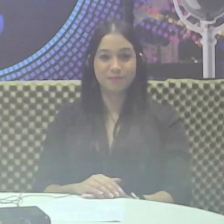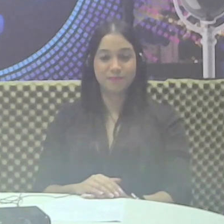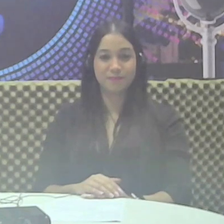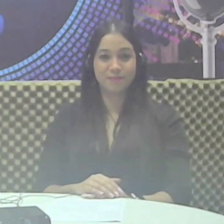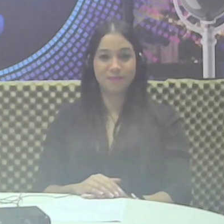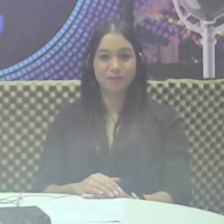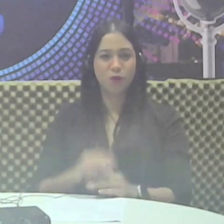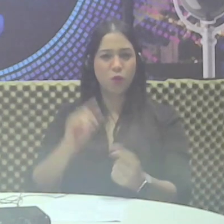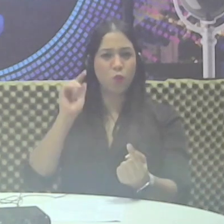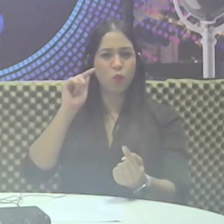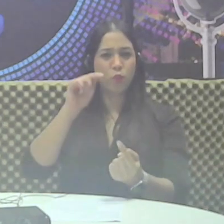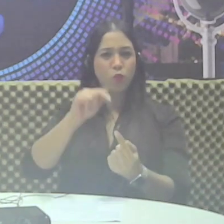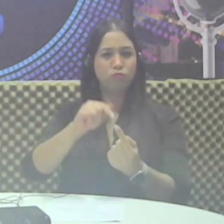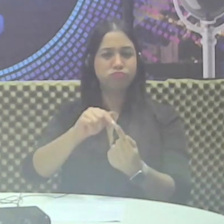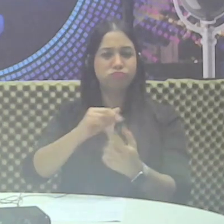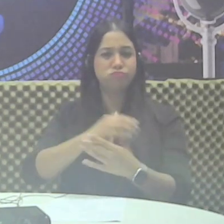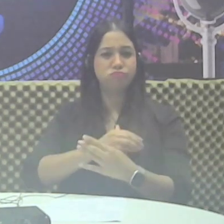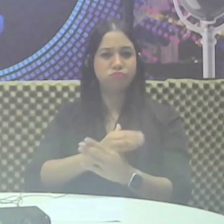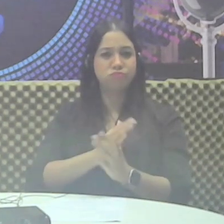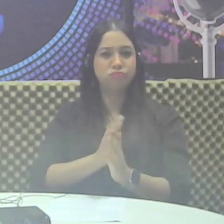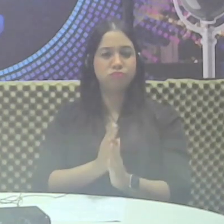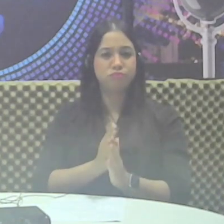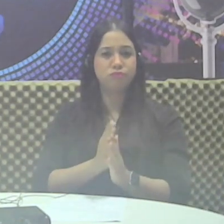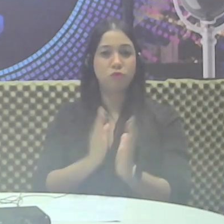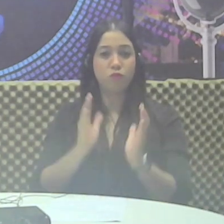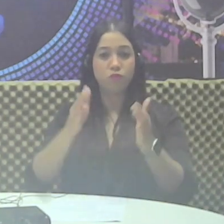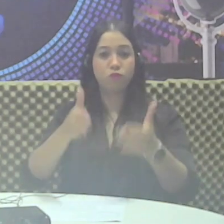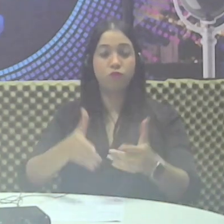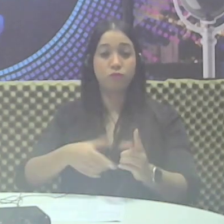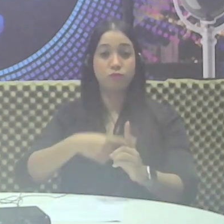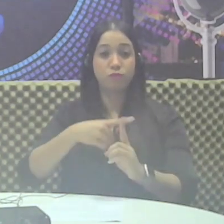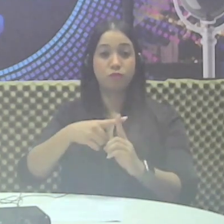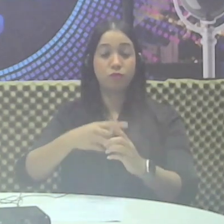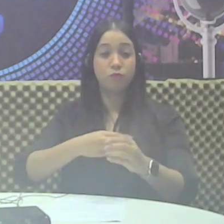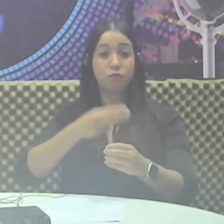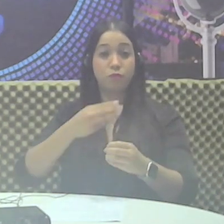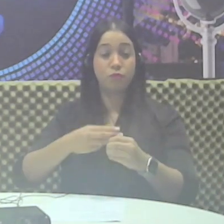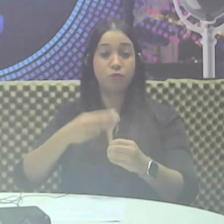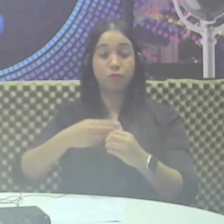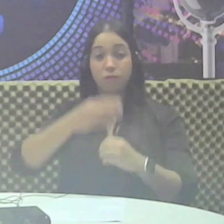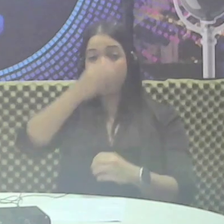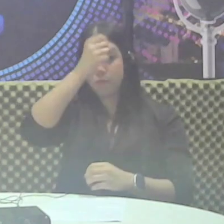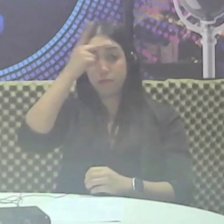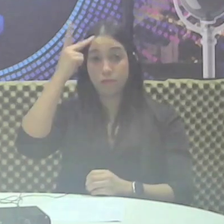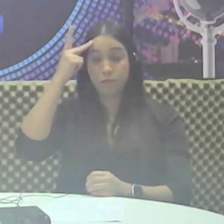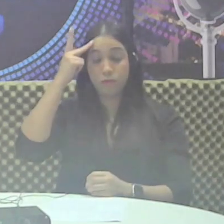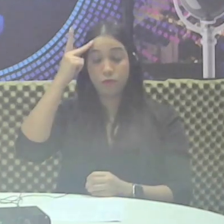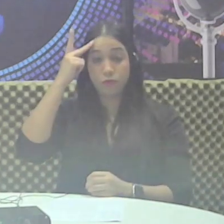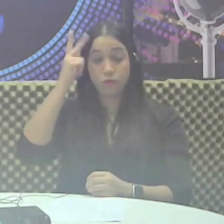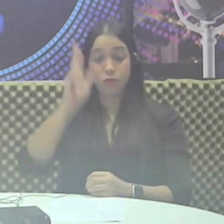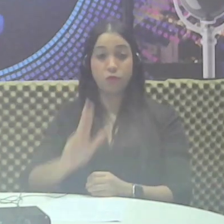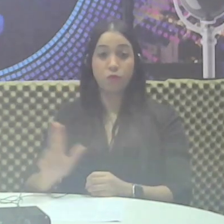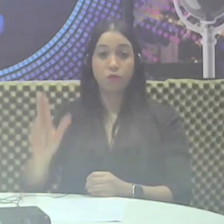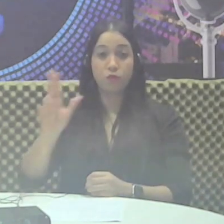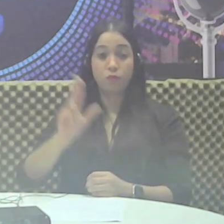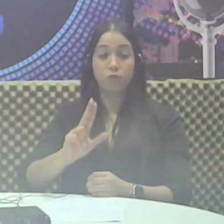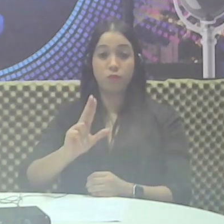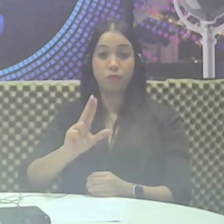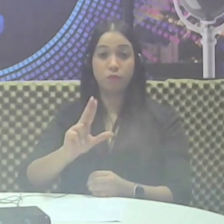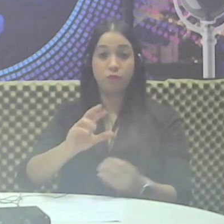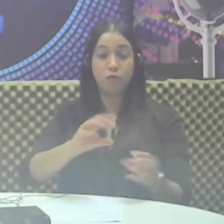Com o intuito de regularizar a utilização dos cemitérios municipais, a Prefeitura de Uberlândia oferece serviço que permite a